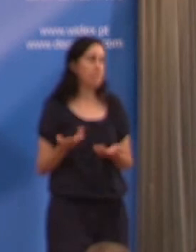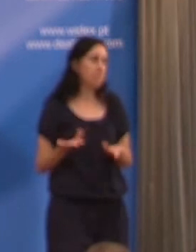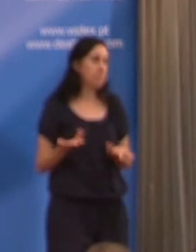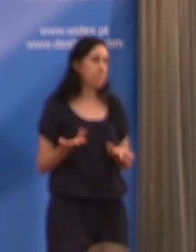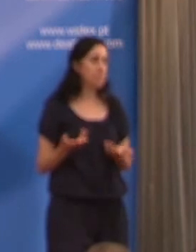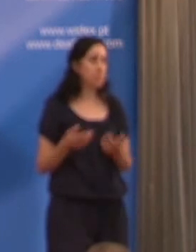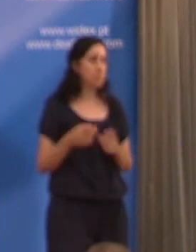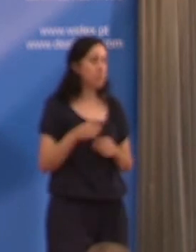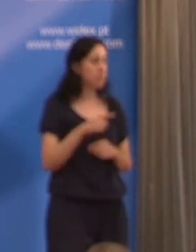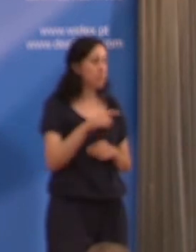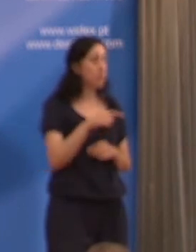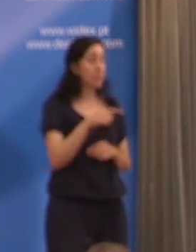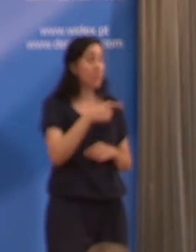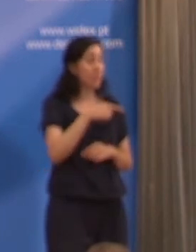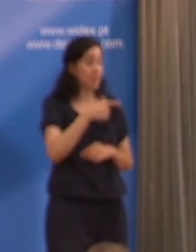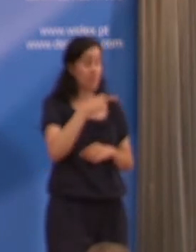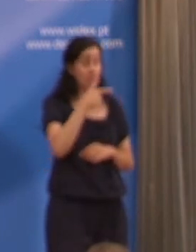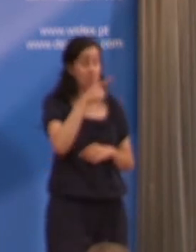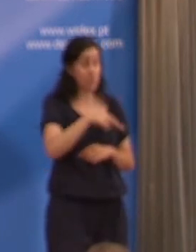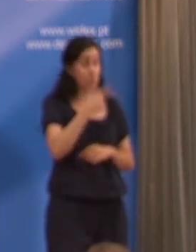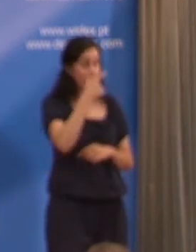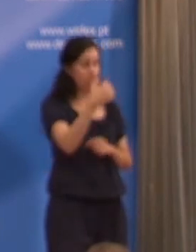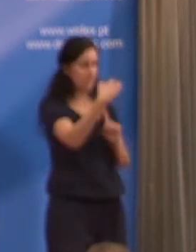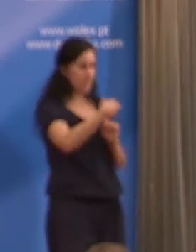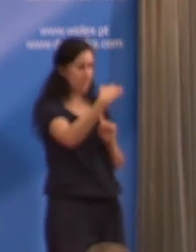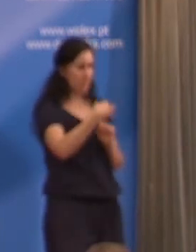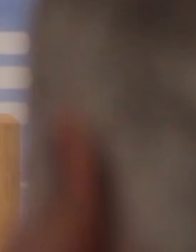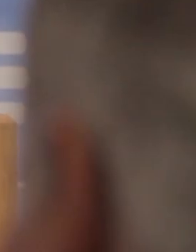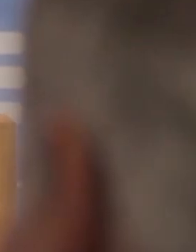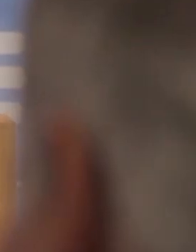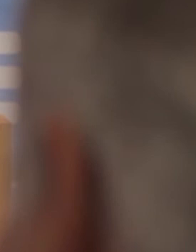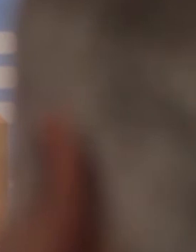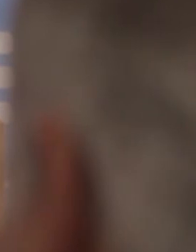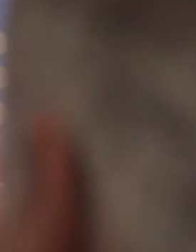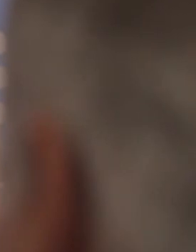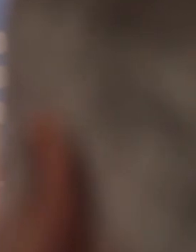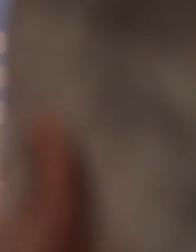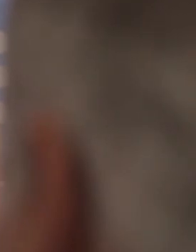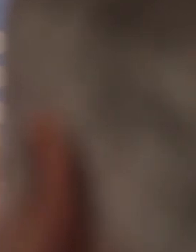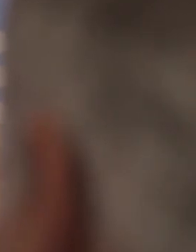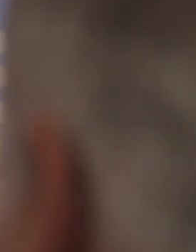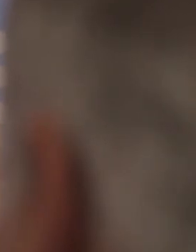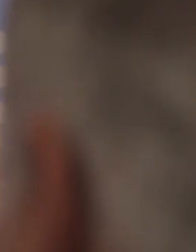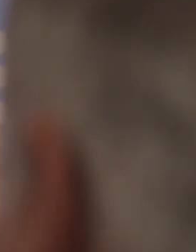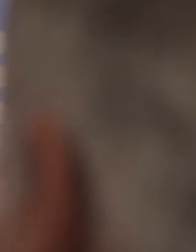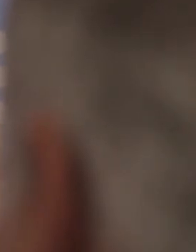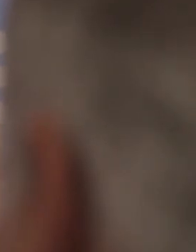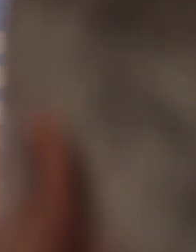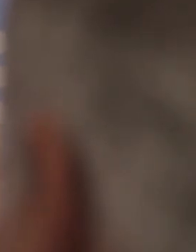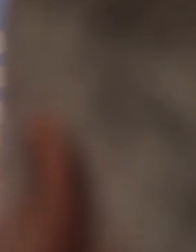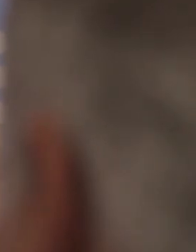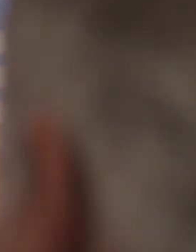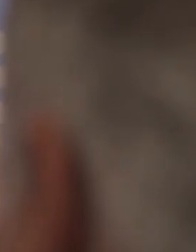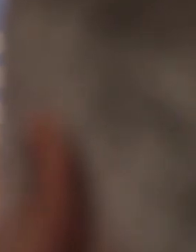digamos, os outros clientes do café ficavam a olhar para aquele grupo de pessoas que se reunia e que estava a falar de uma forma